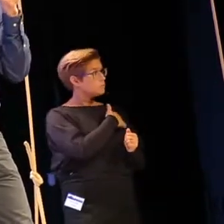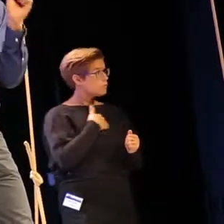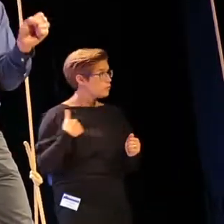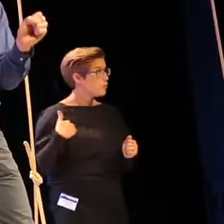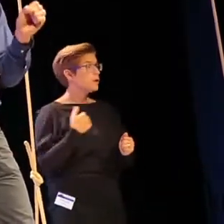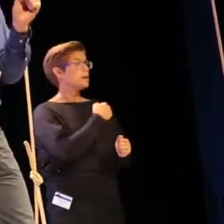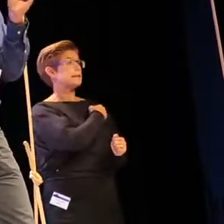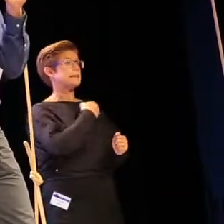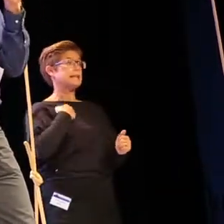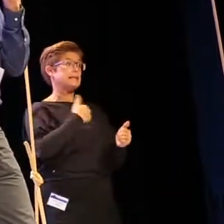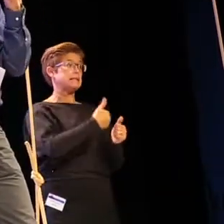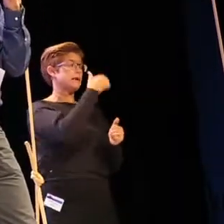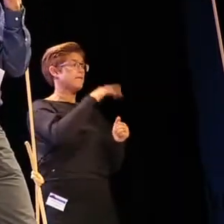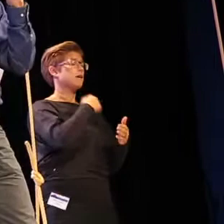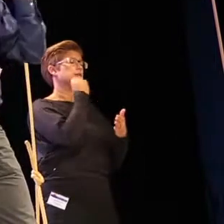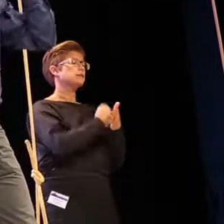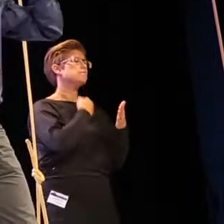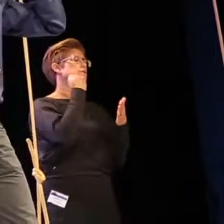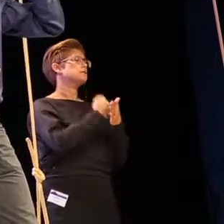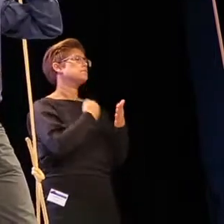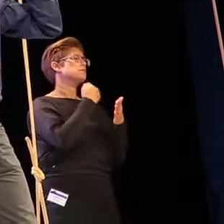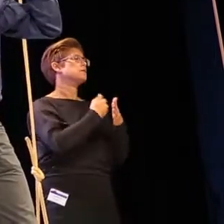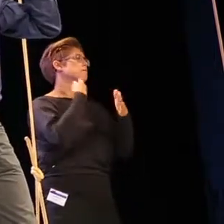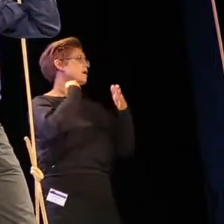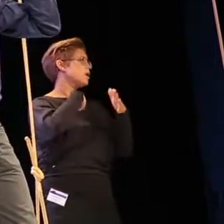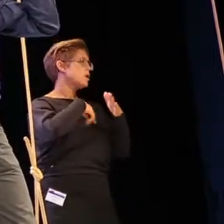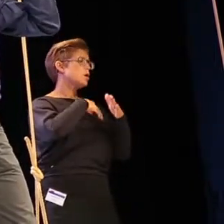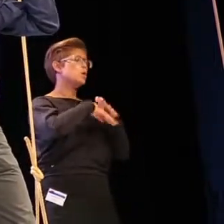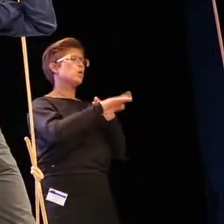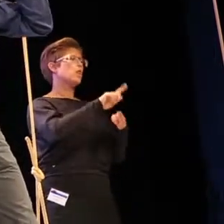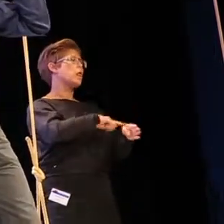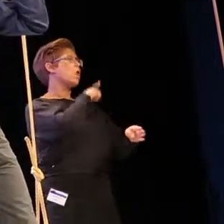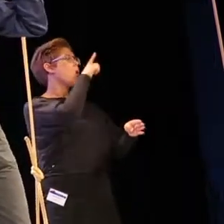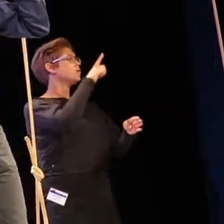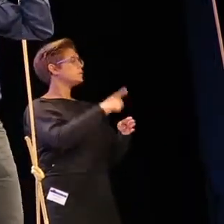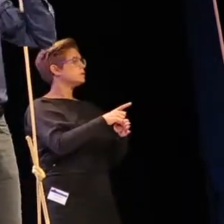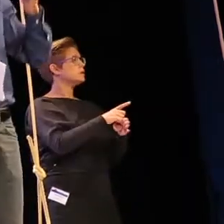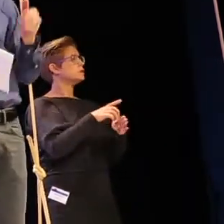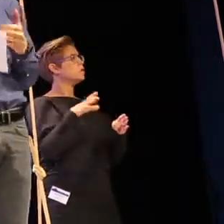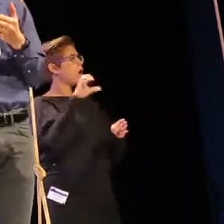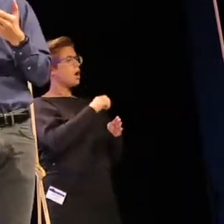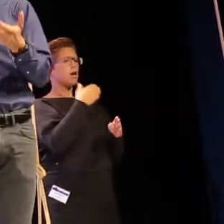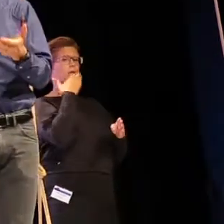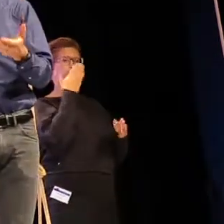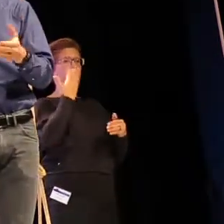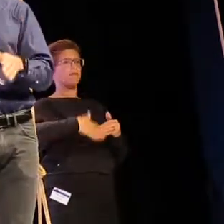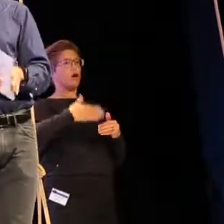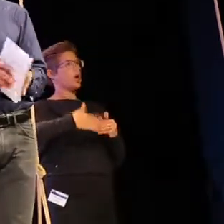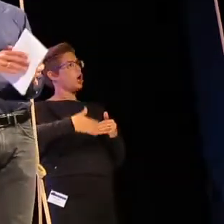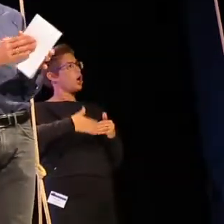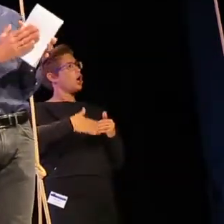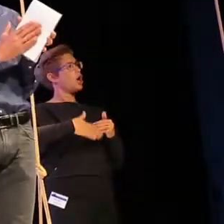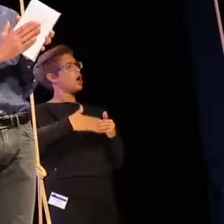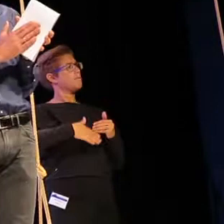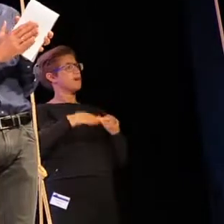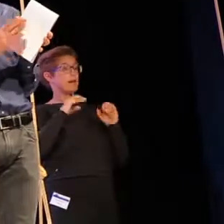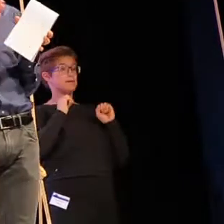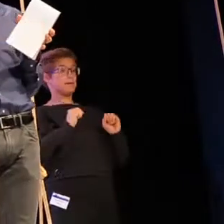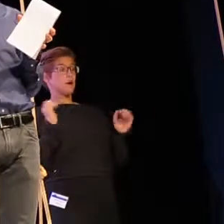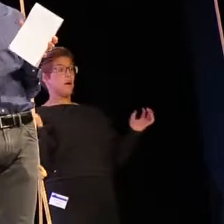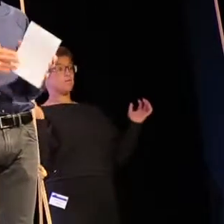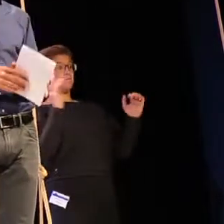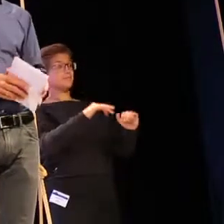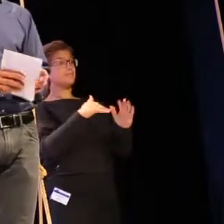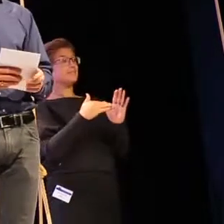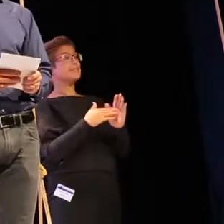har skrivit under på det, och de är alltså jätteväl förberedda för att komma till Paris. Och det innebär att